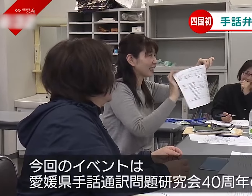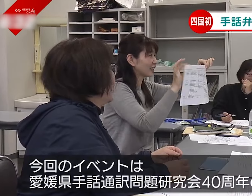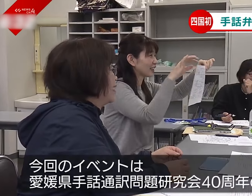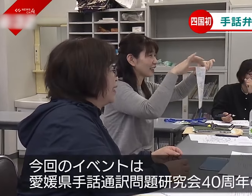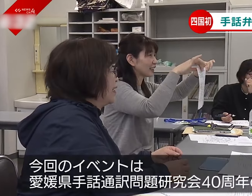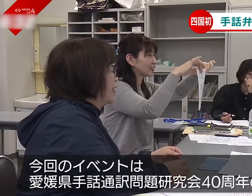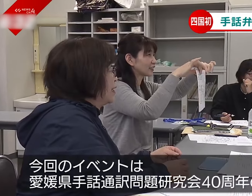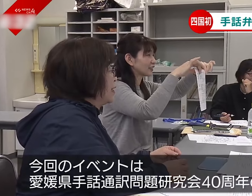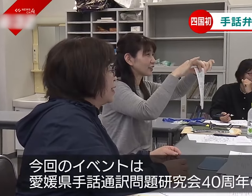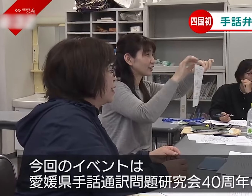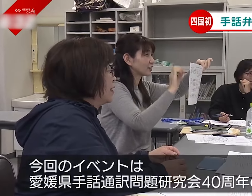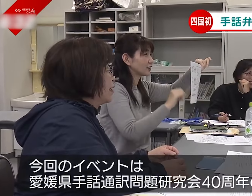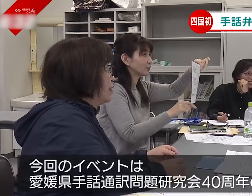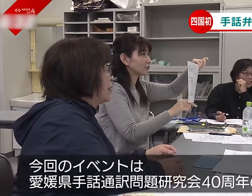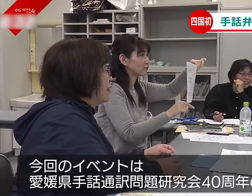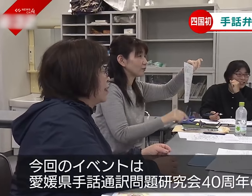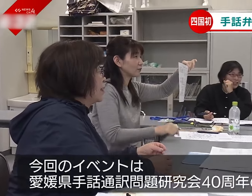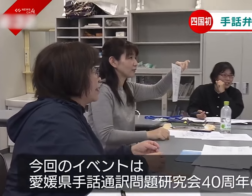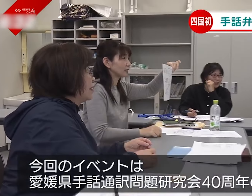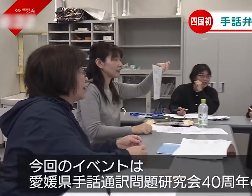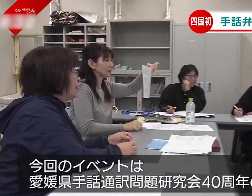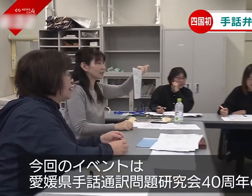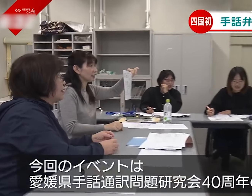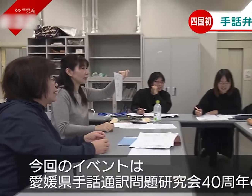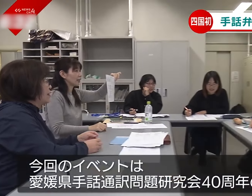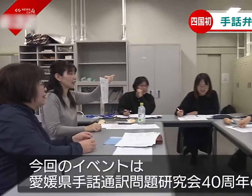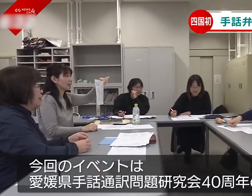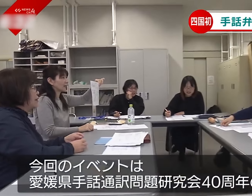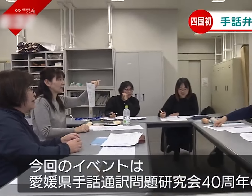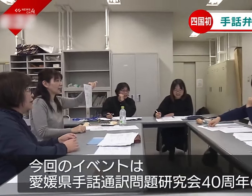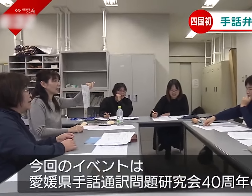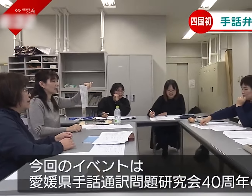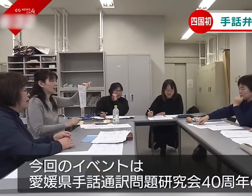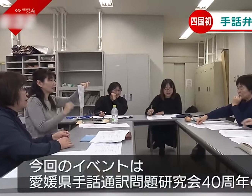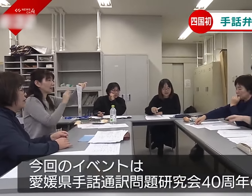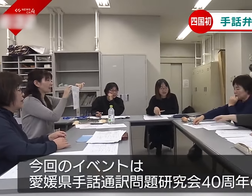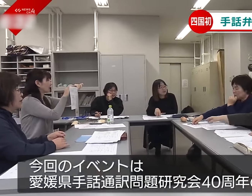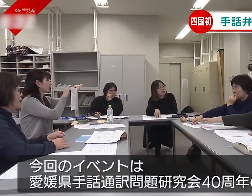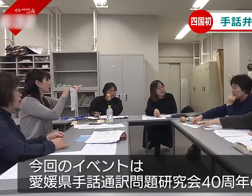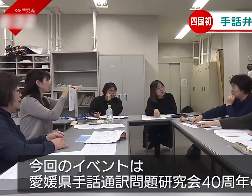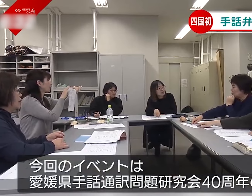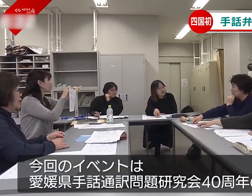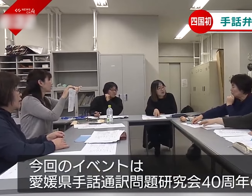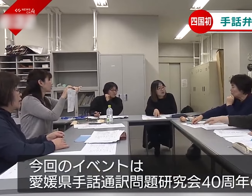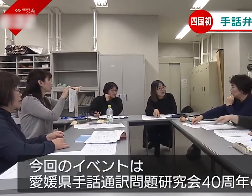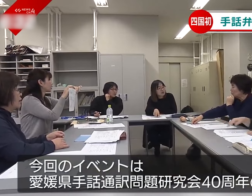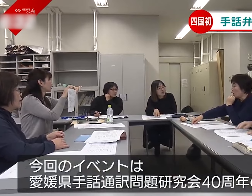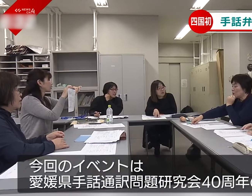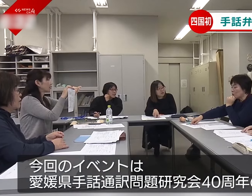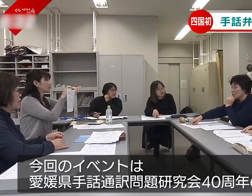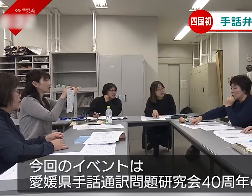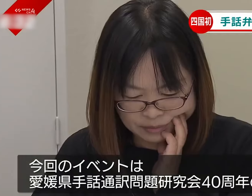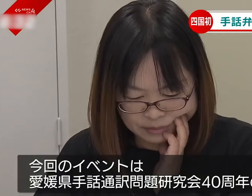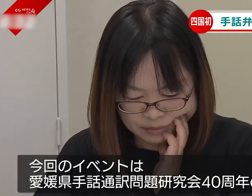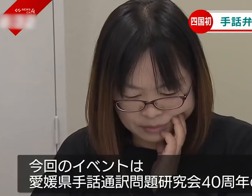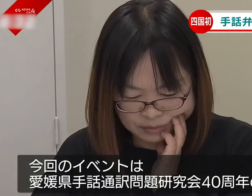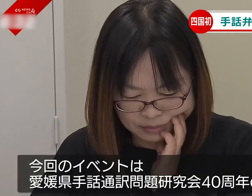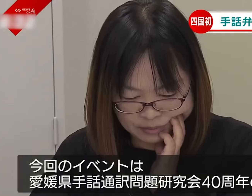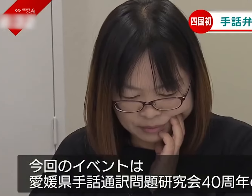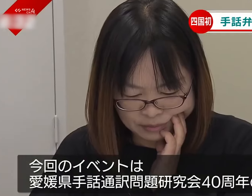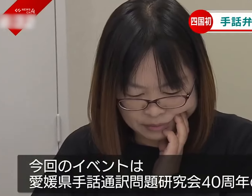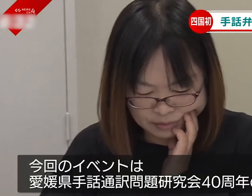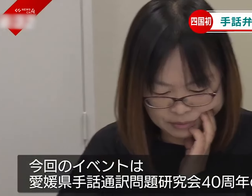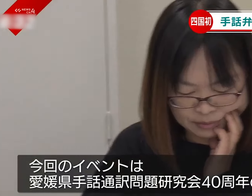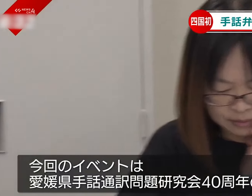今回のイベントは、愛媛県手話通訳問題研究会の40周年記念として企画され、研究